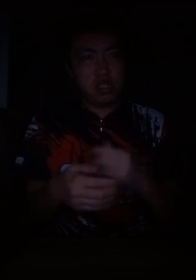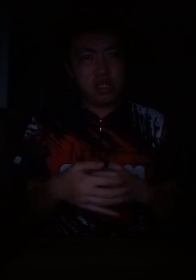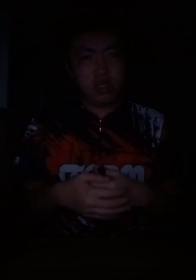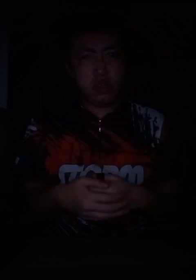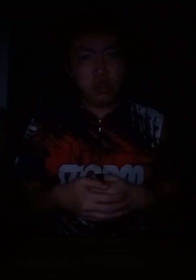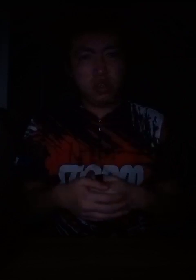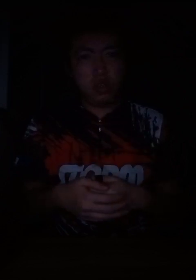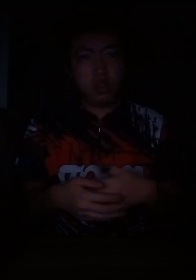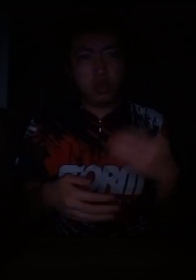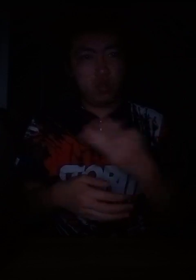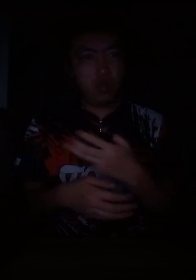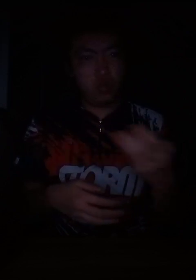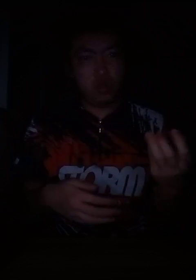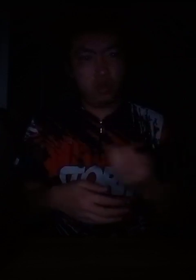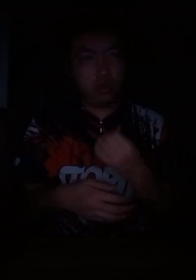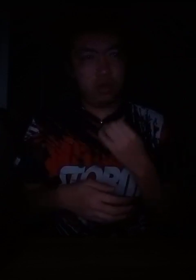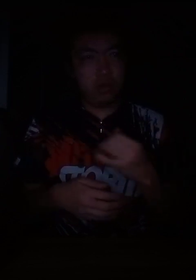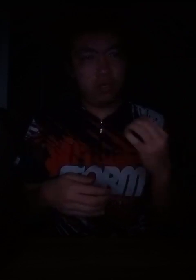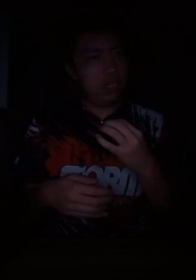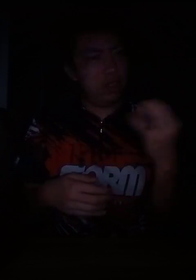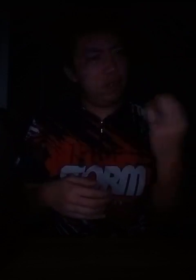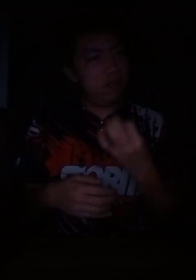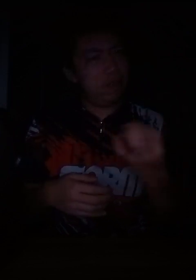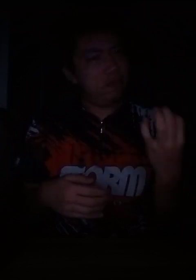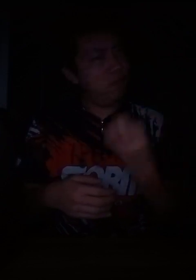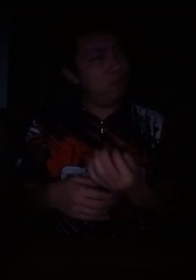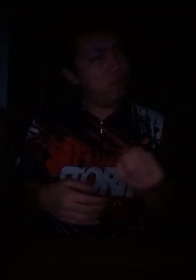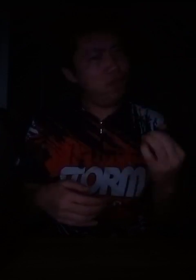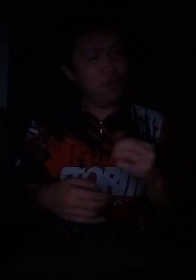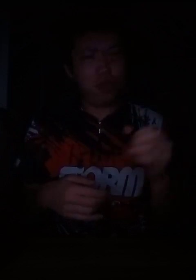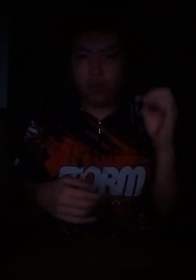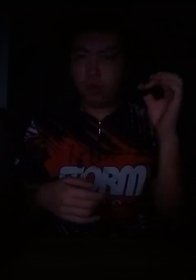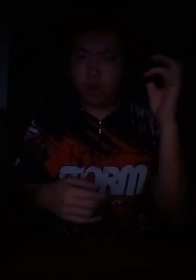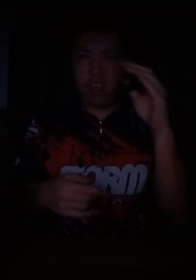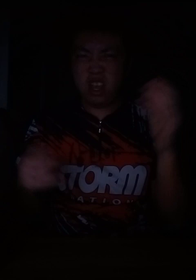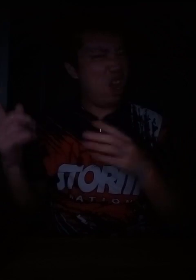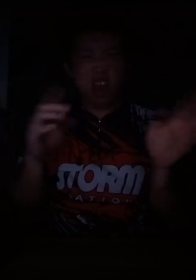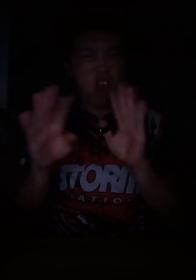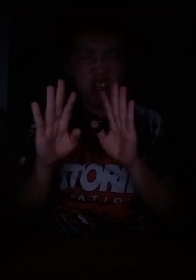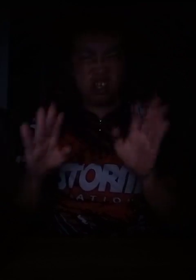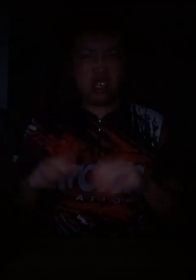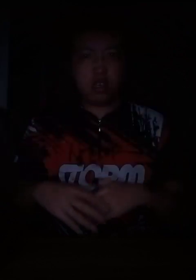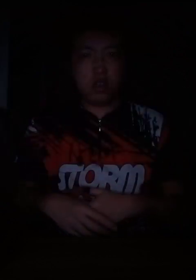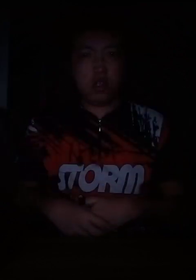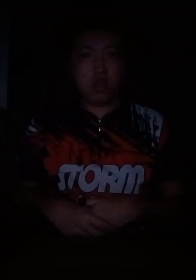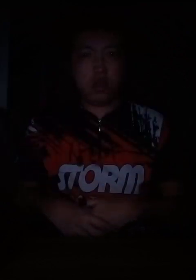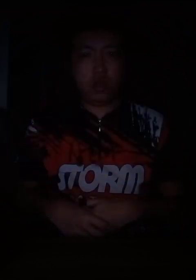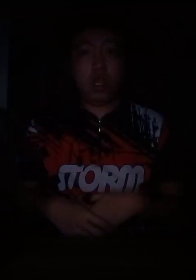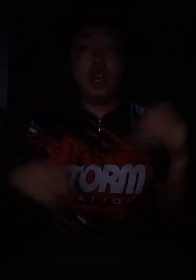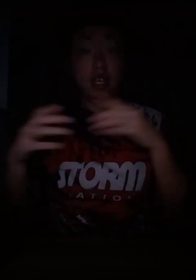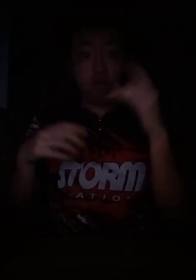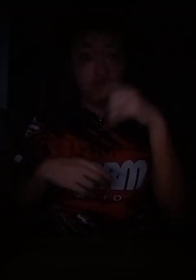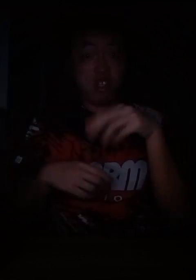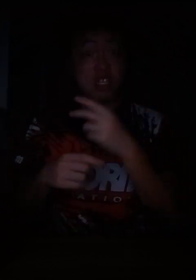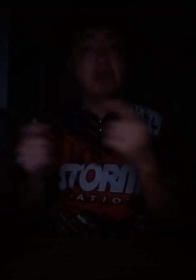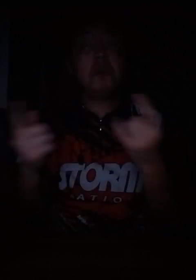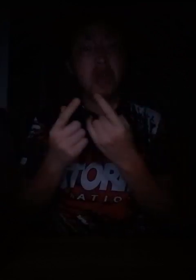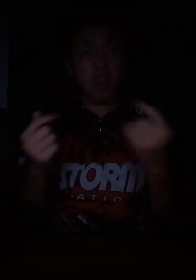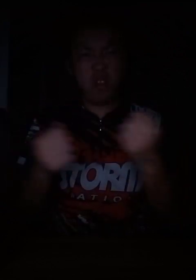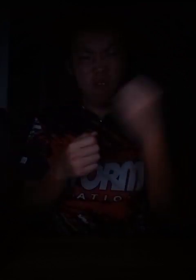갑자기 의혹실 차가 2대가 오고 경찰차 오고 난리가 난 거예요. A씨 무리는 피해자를 주먹과 발로